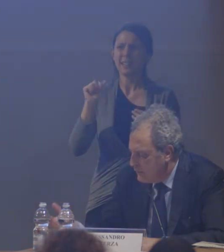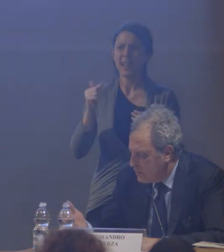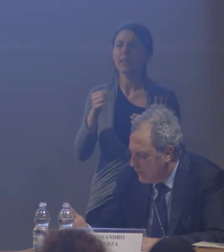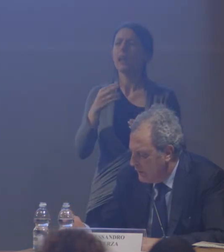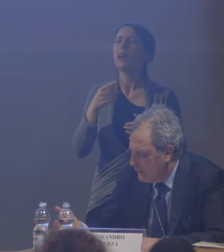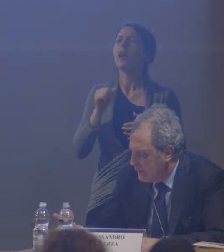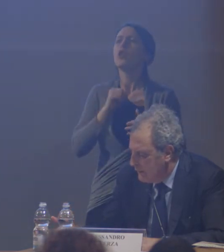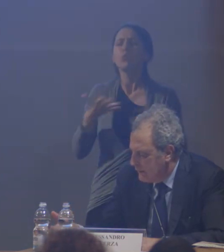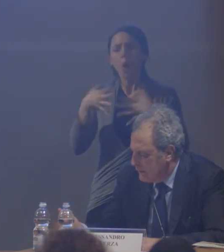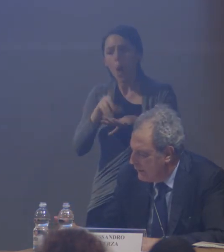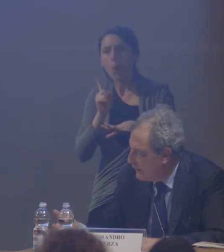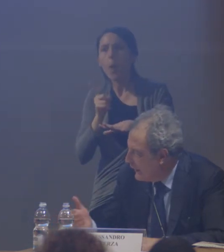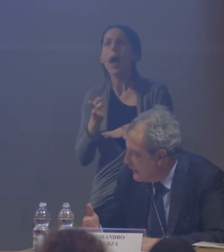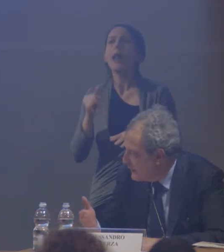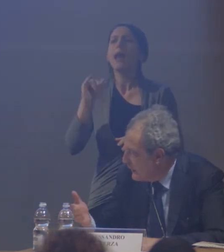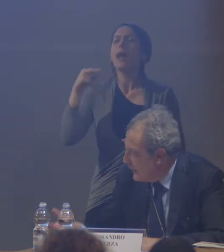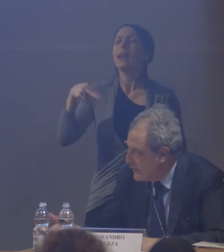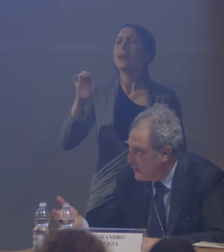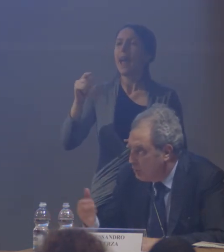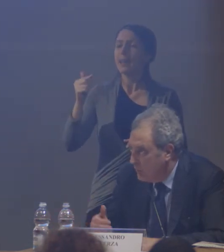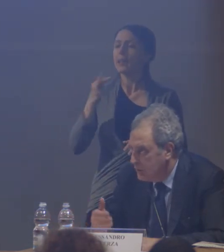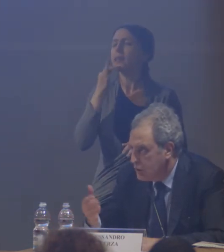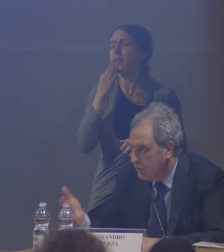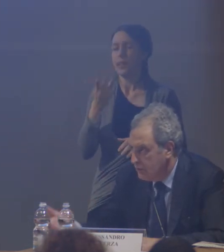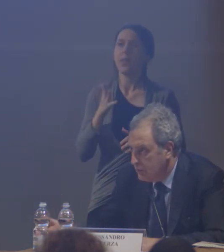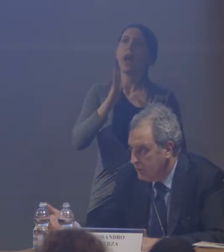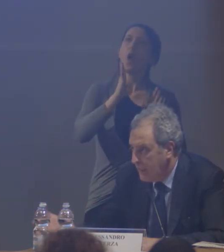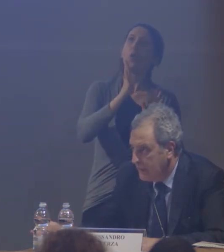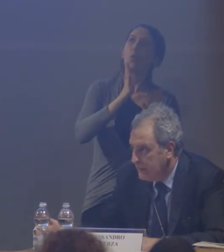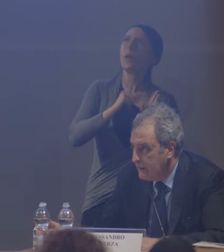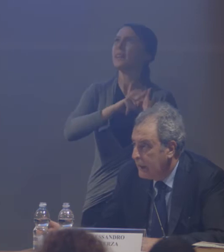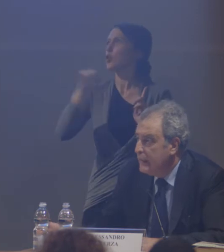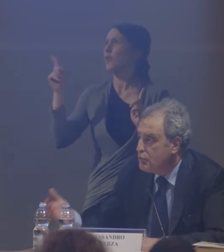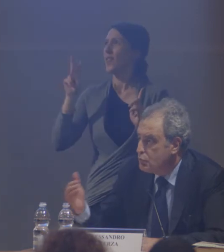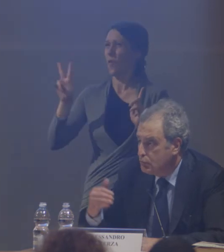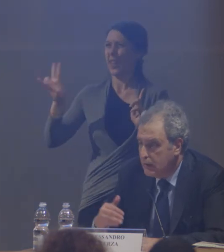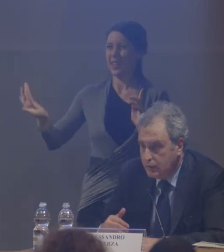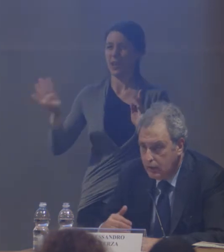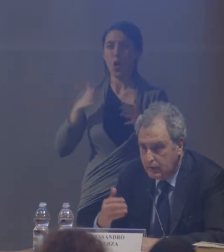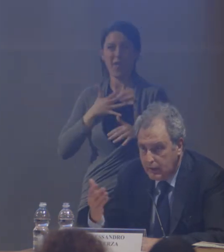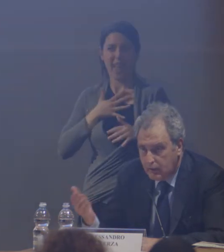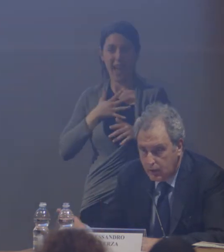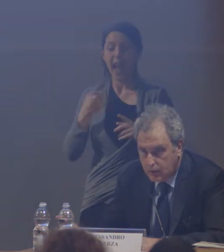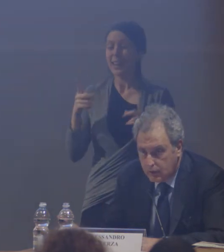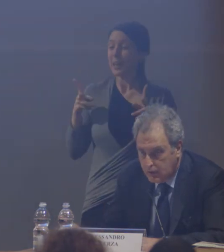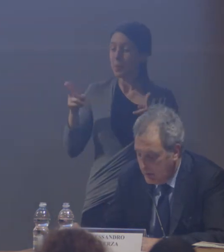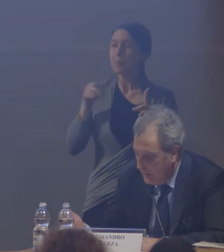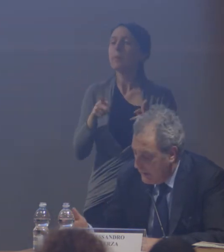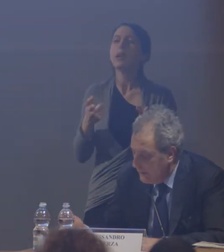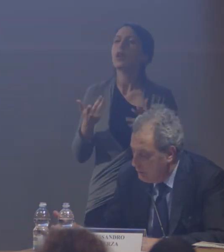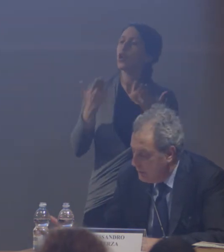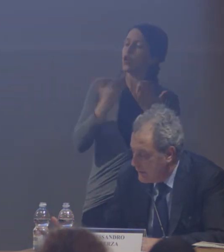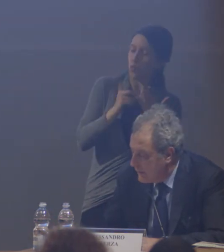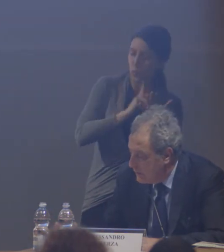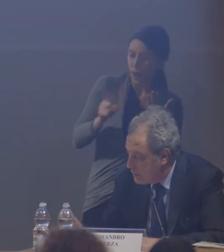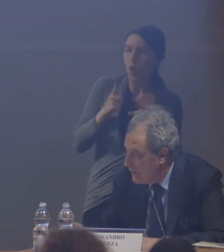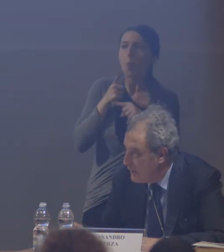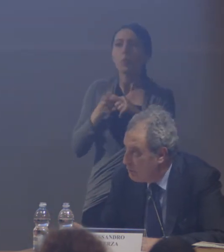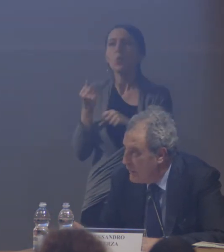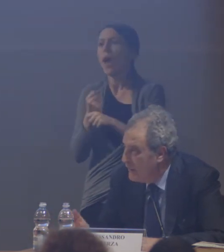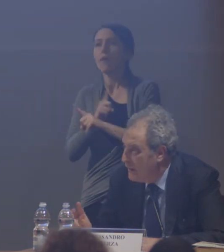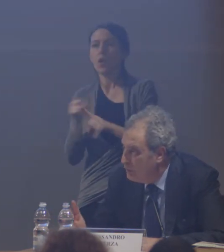NEET, cioè i ragazzi e ragazze 15-29 anni che ne studiano e ne lavorano, e che nel